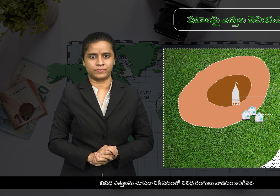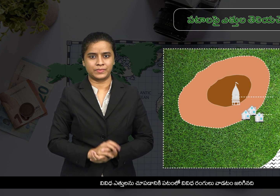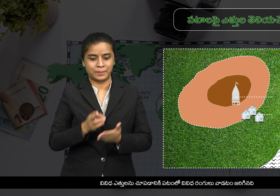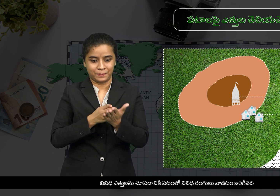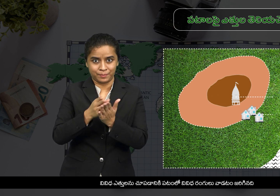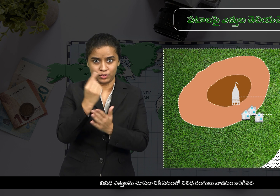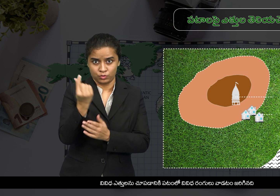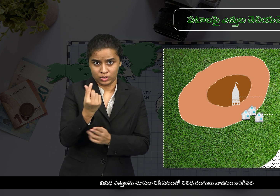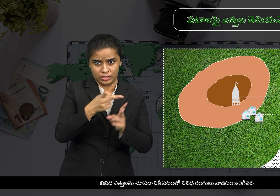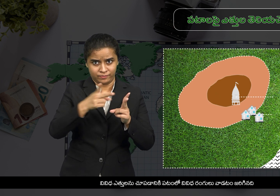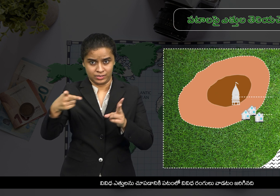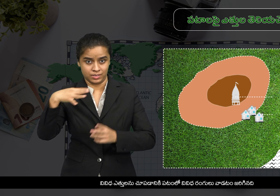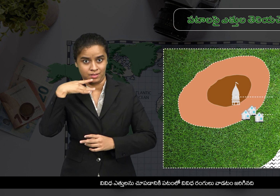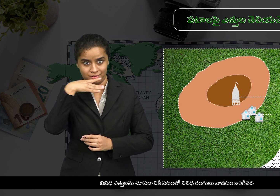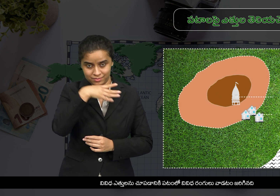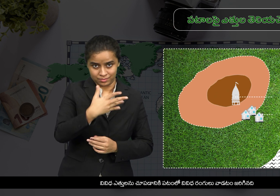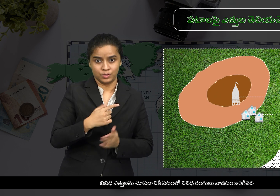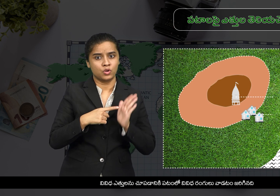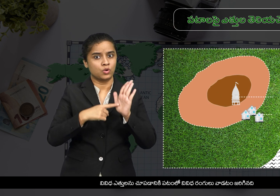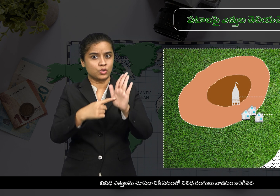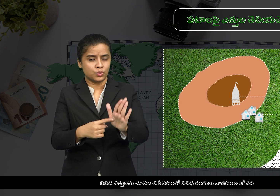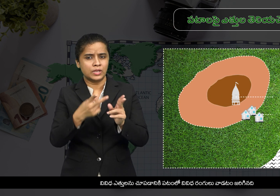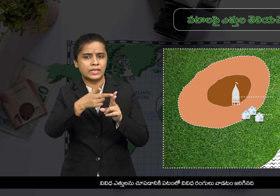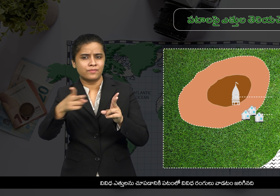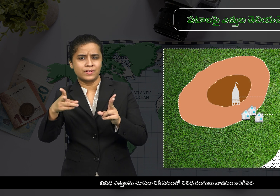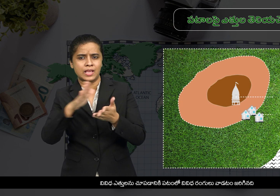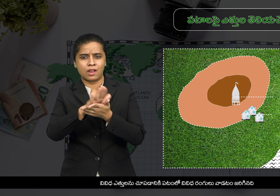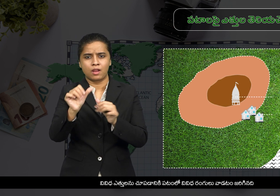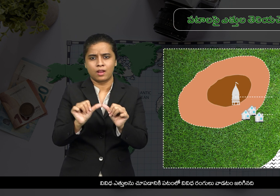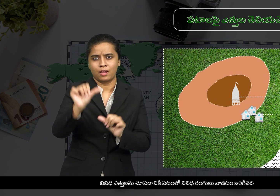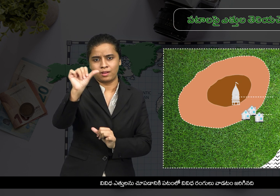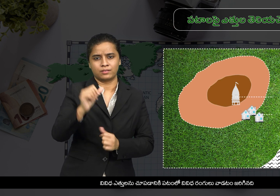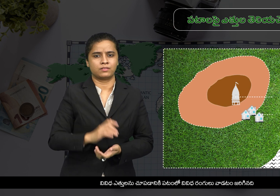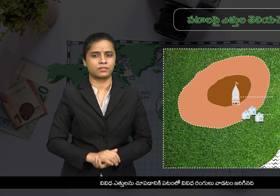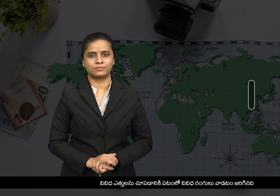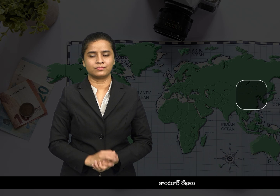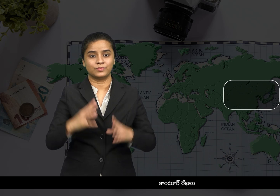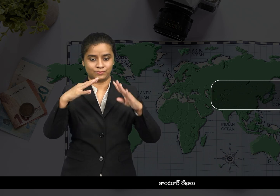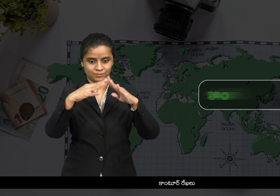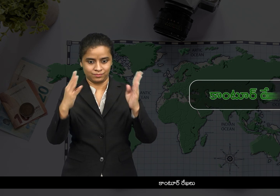వివిధ ఎత్తులను చూపటానికి పటంలో వివిధ రంగులు వాడటం జరిగింది. కాంటూర్